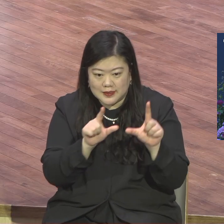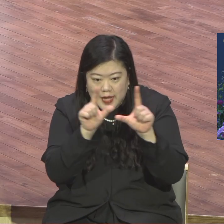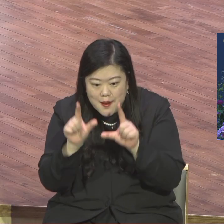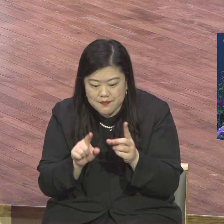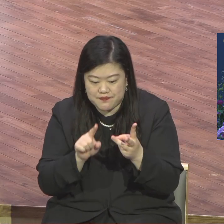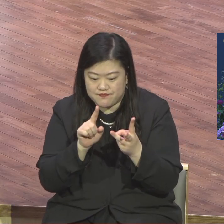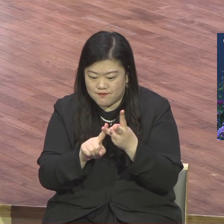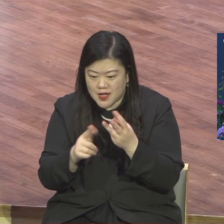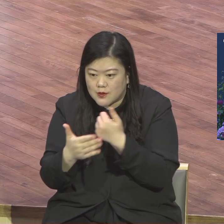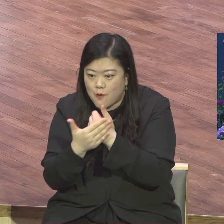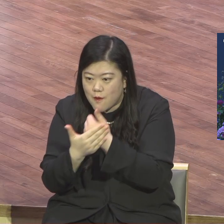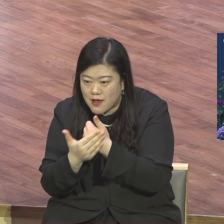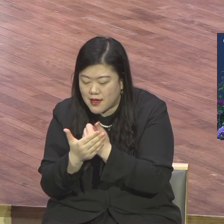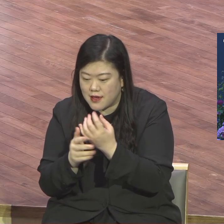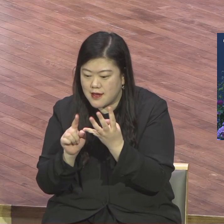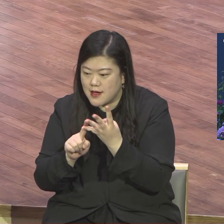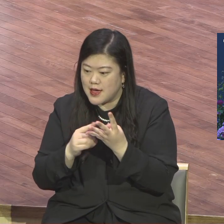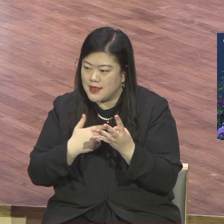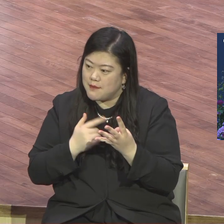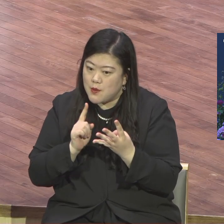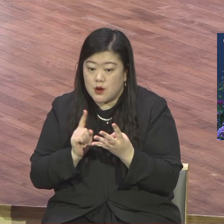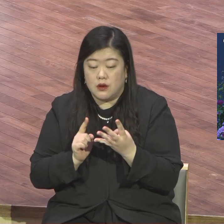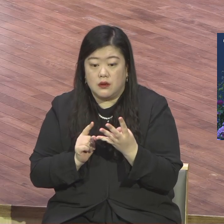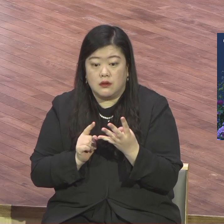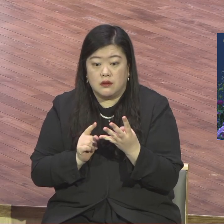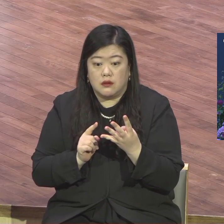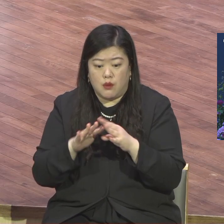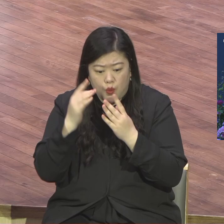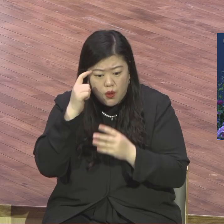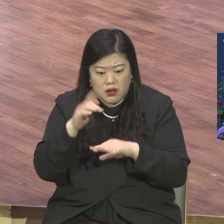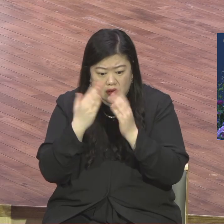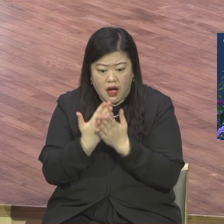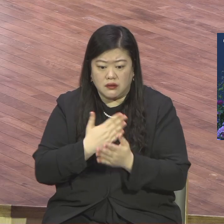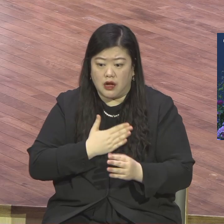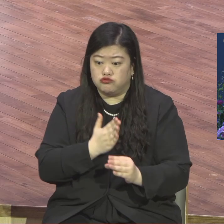강단을 통해서 그렇게 복음을 누리라,